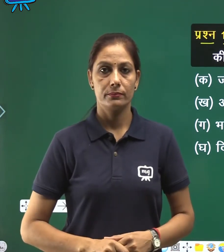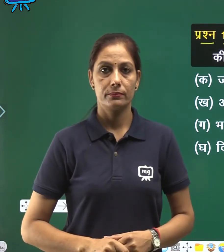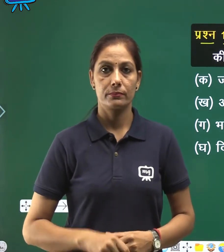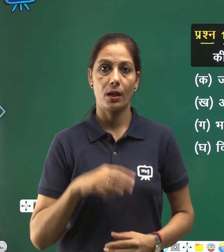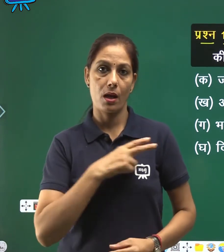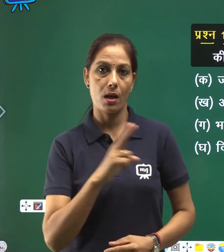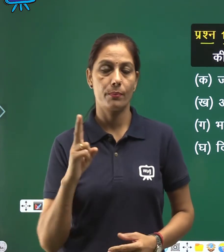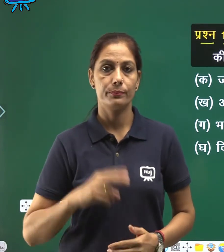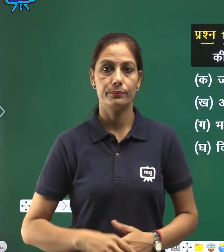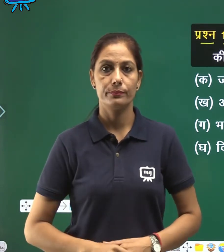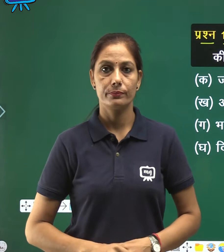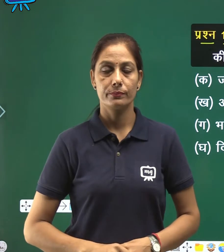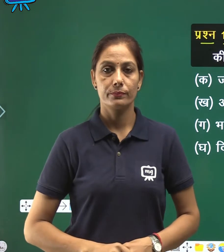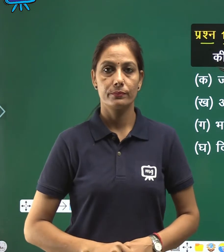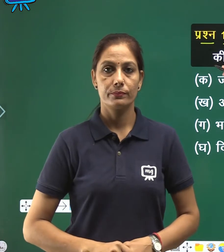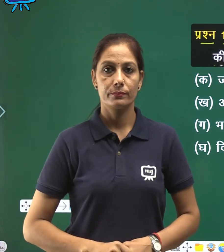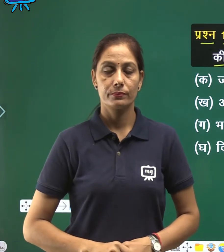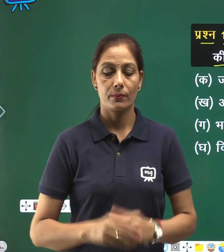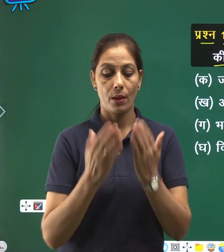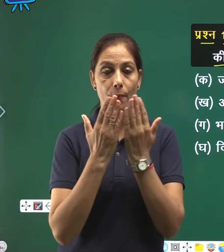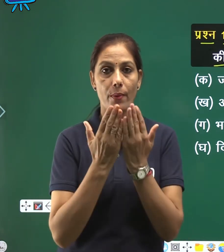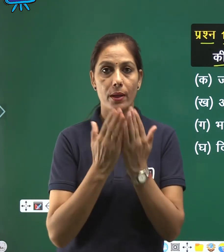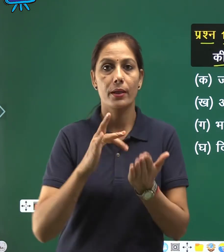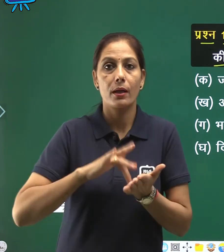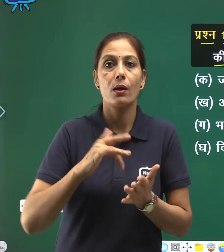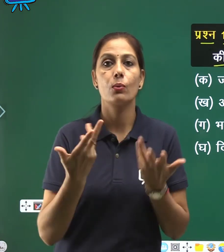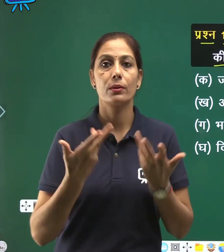मन्नू भंडारी की पढ़ाई कहाँ हुई?